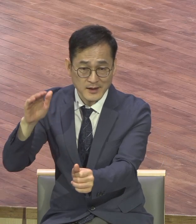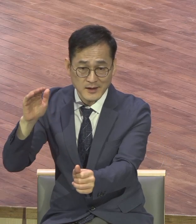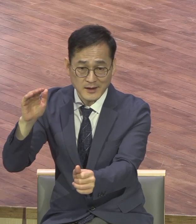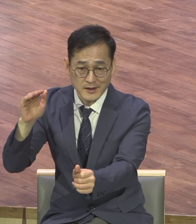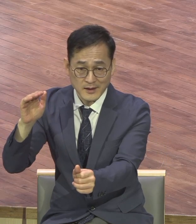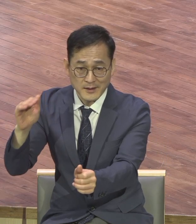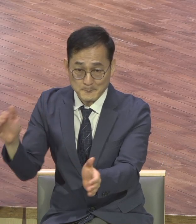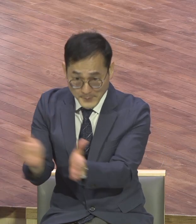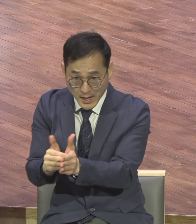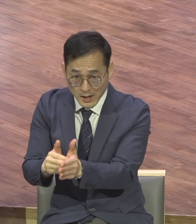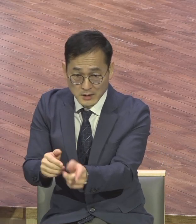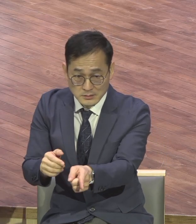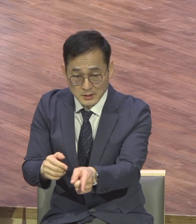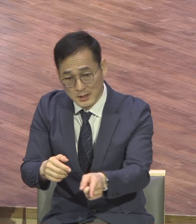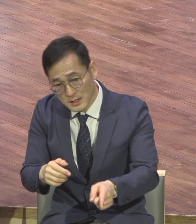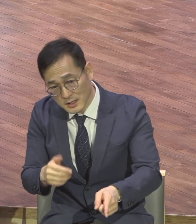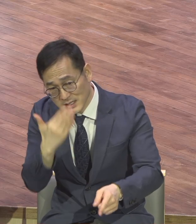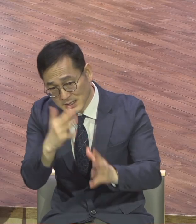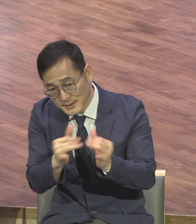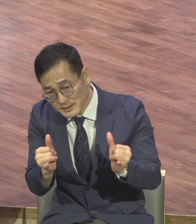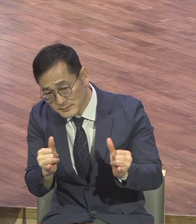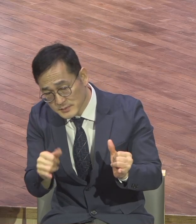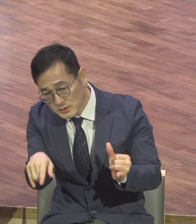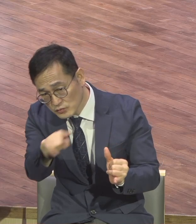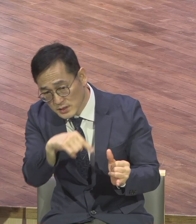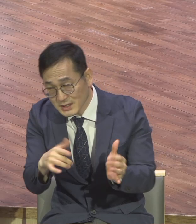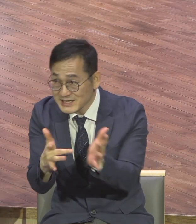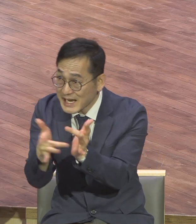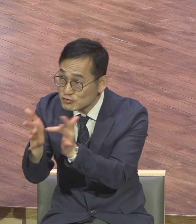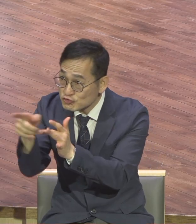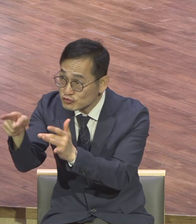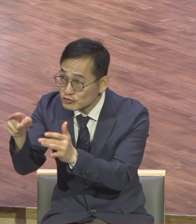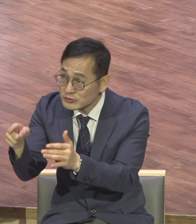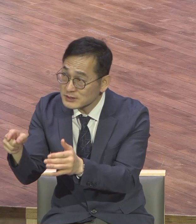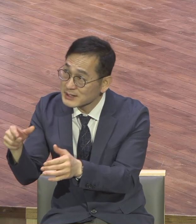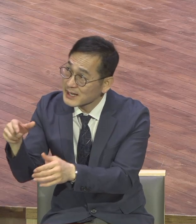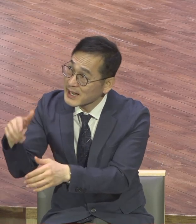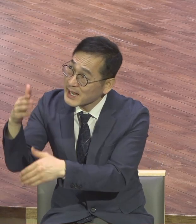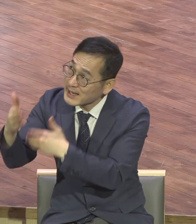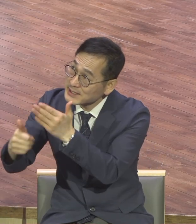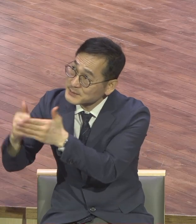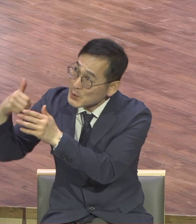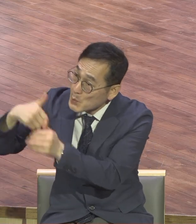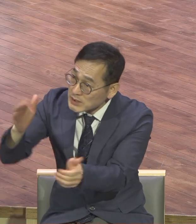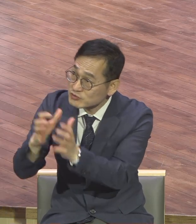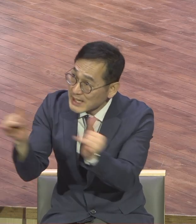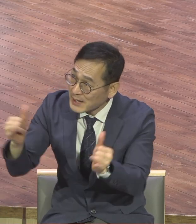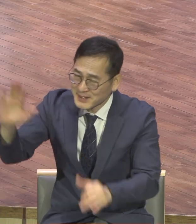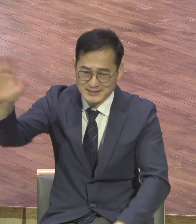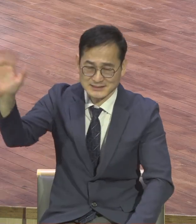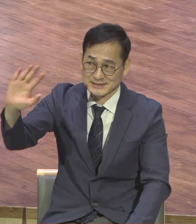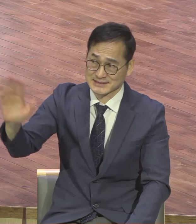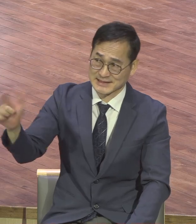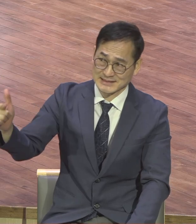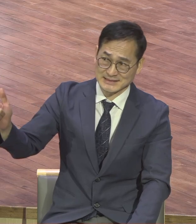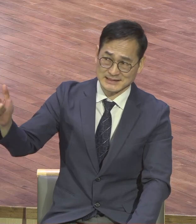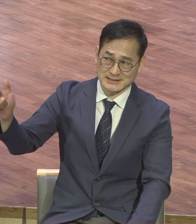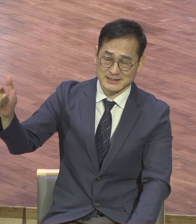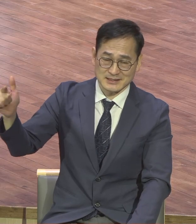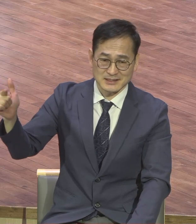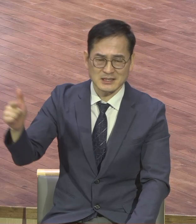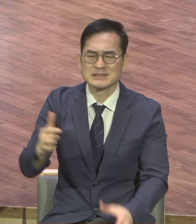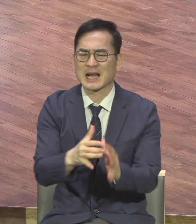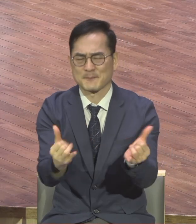불구하고 아직도 그 예수를 메시아로 그리스도로 인정하지 않고 있다는 것입니다.